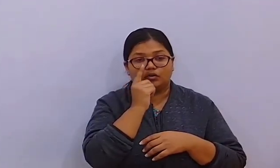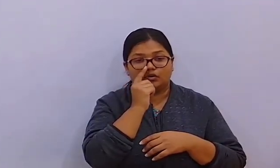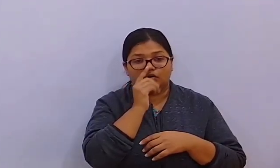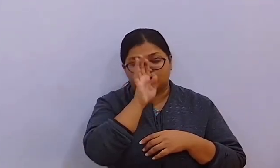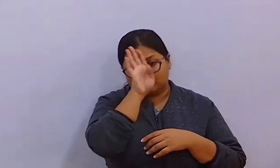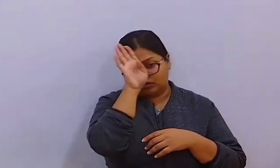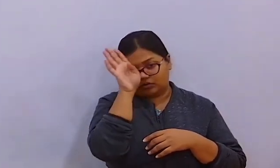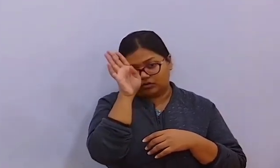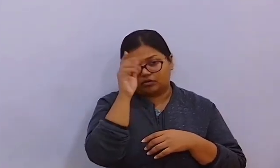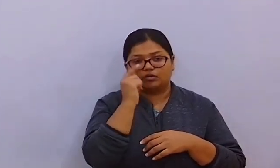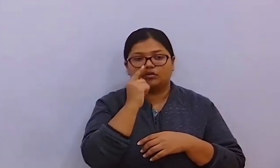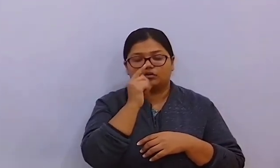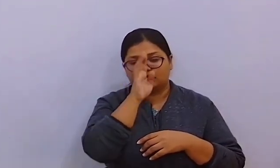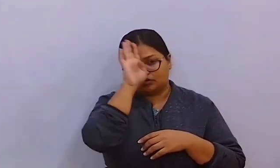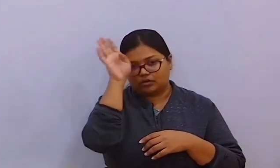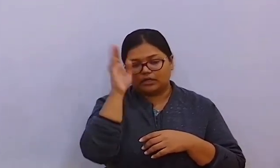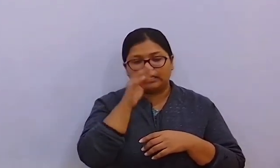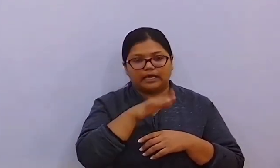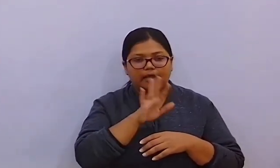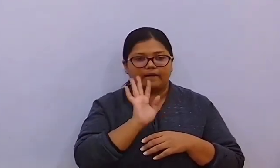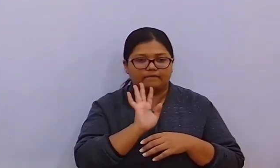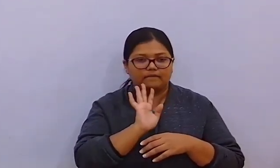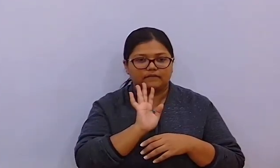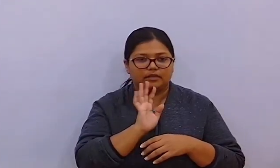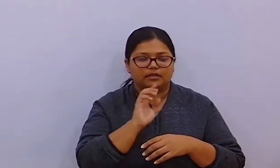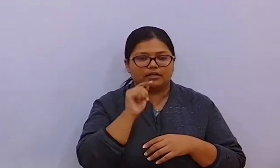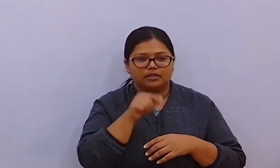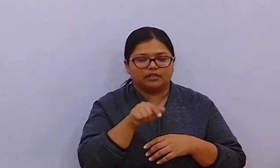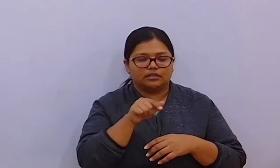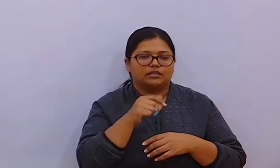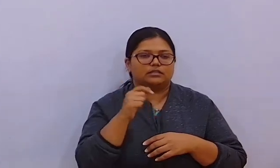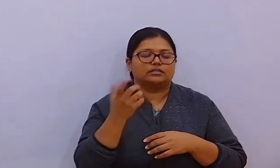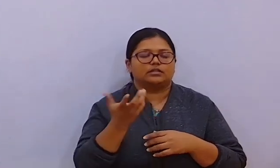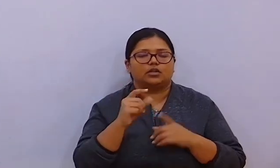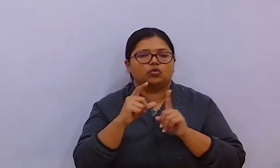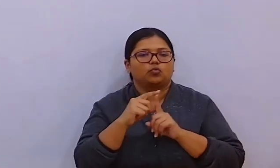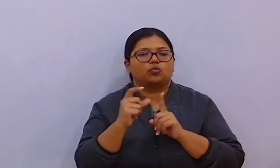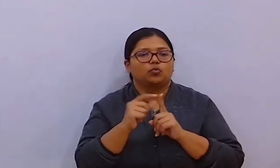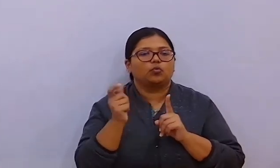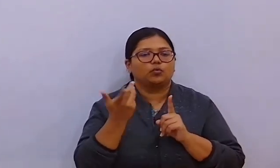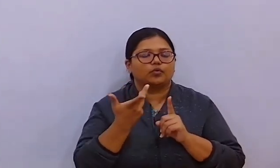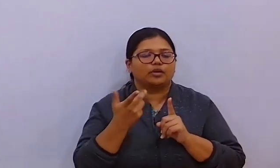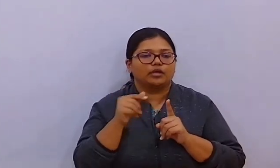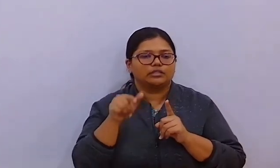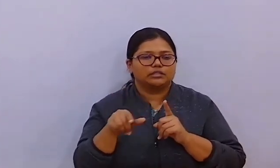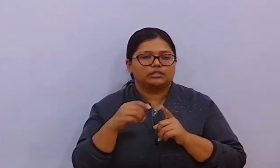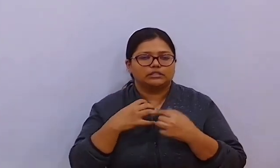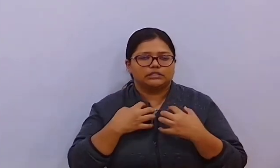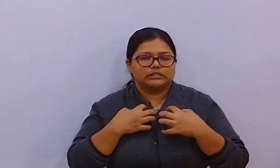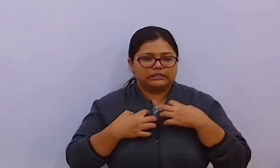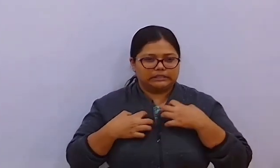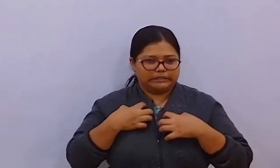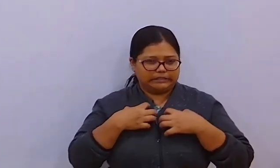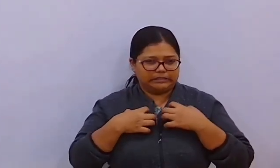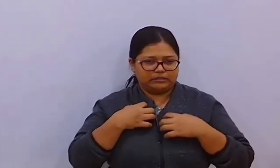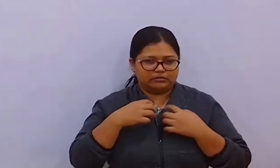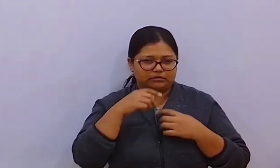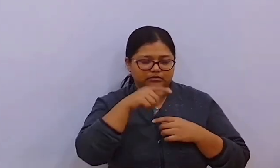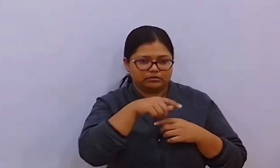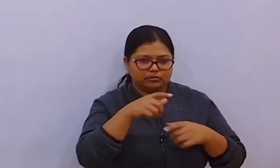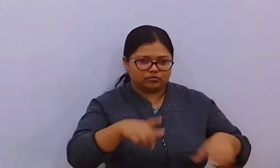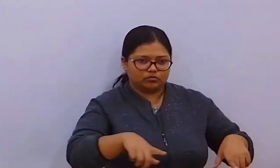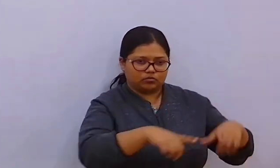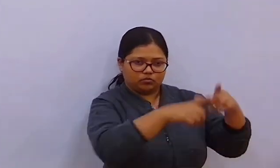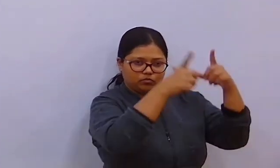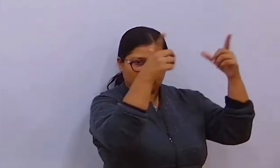था, घृणा का भाव रखते हुए बोधि वृक्ष को क्या किया था, नुकसान पहुंचाने की कोशिश की थी। ठीक है, उसके बाद हम